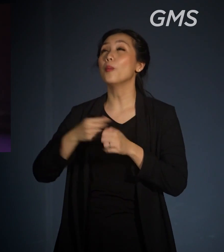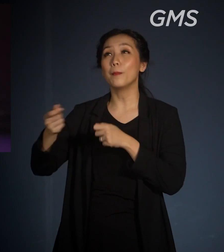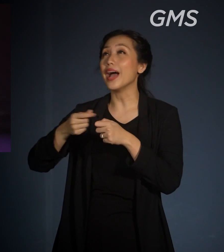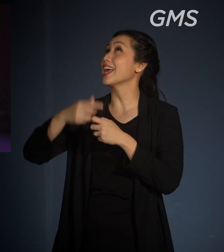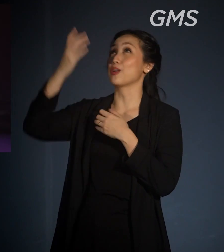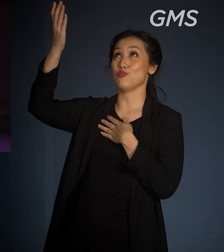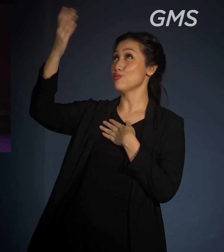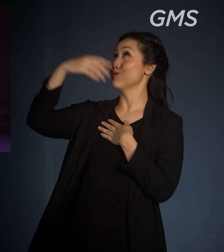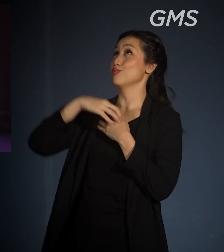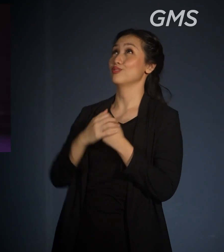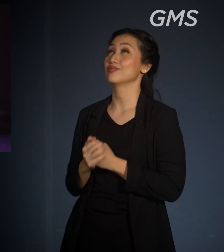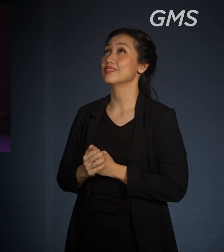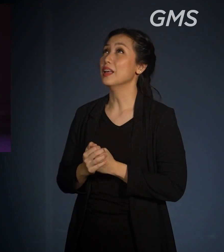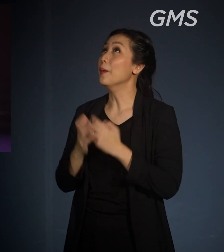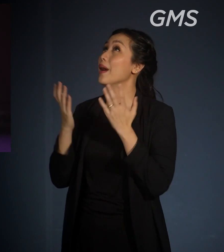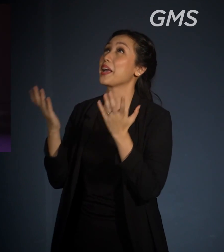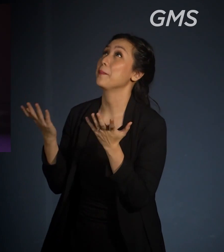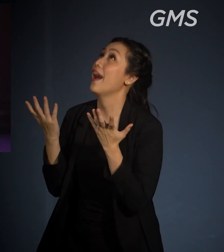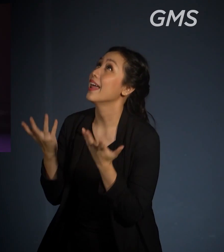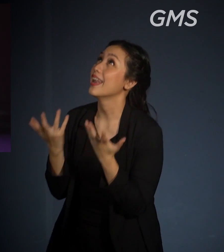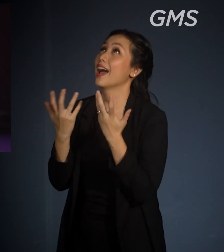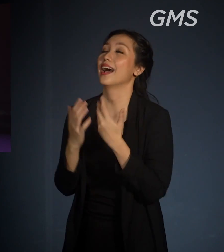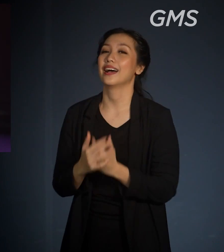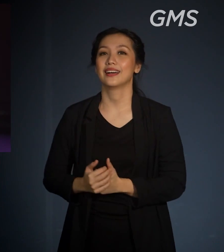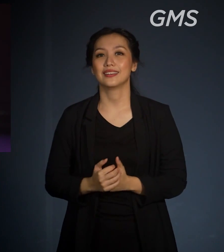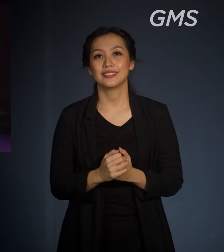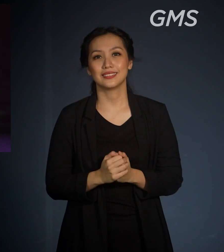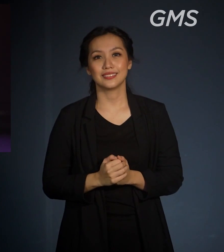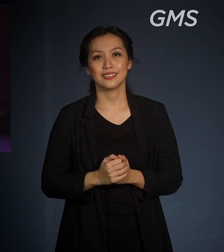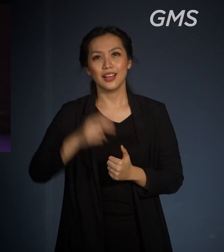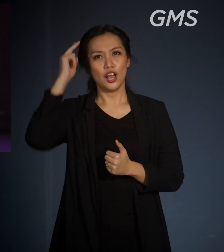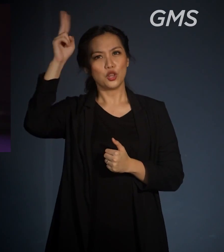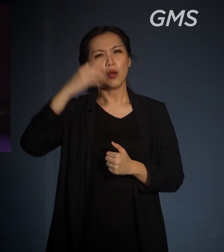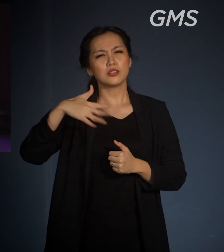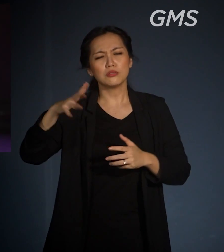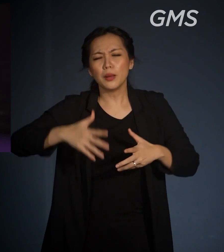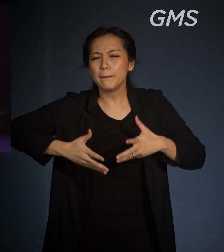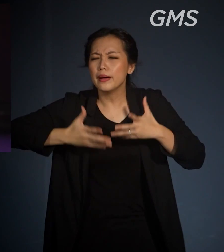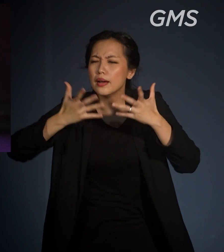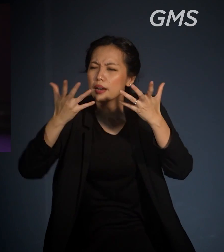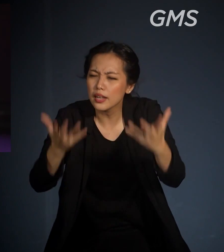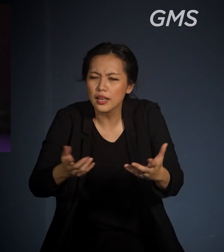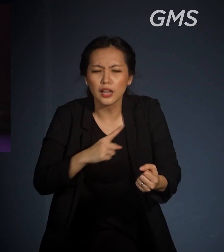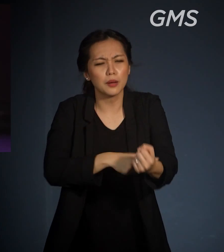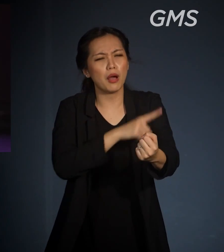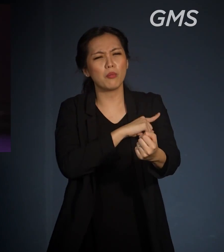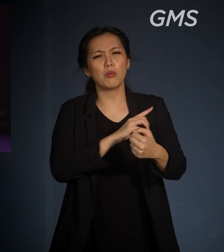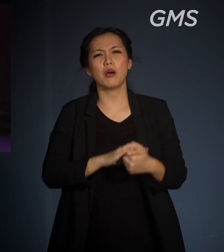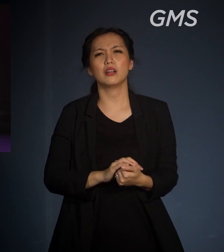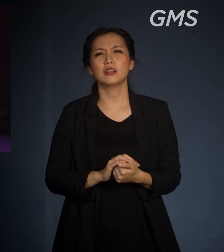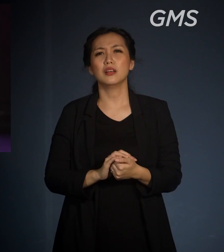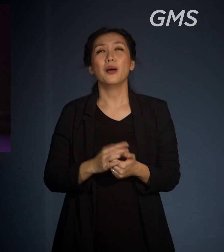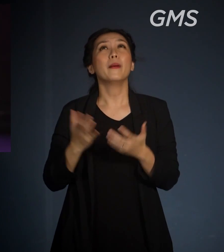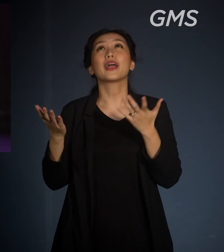kebajikan Tuhan? Gimana ya aku bisa balas? Tuhan sudah investasi banyak talenta dalam hidupku. Gimana aku bisa